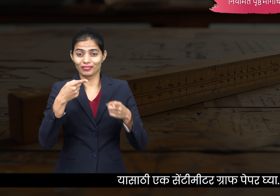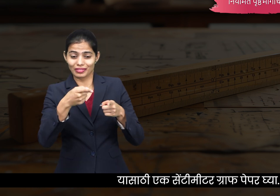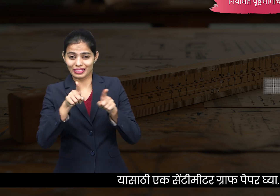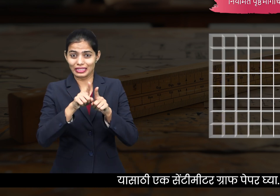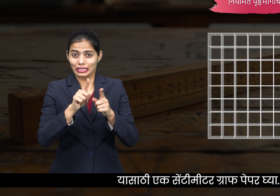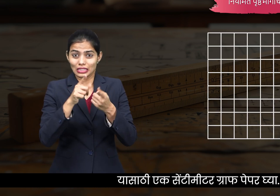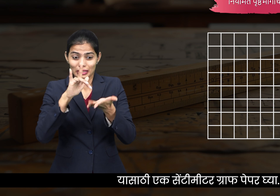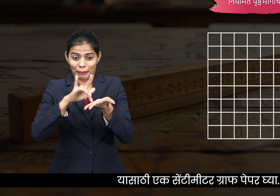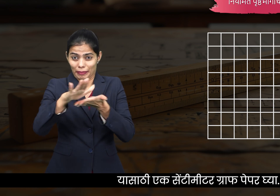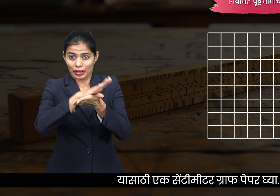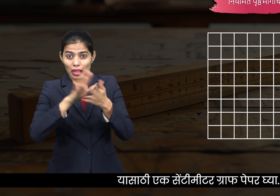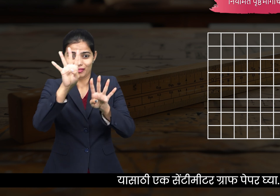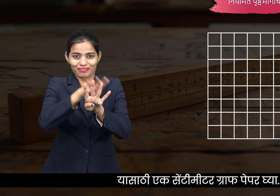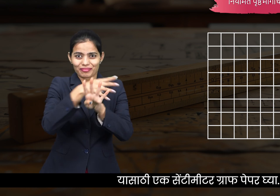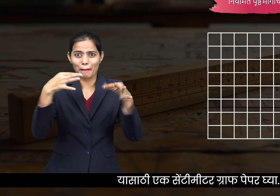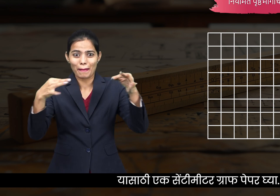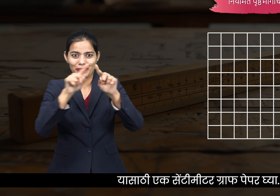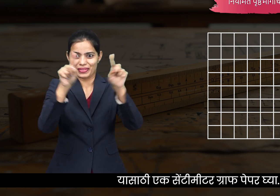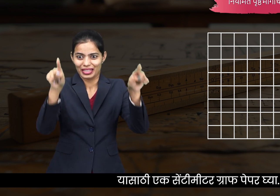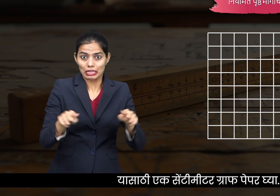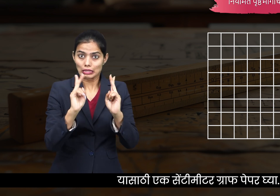यासाठी 1 सेंटीमीटर ग्राफ पेपर घ्या।